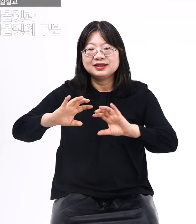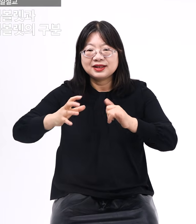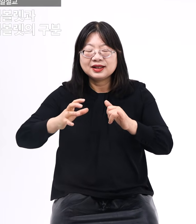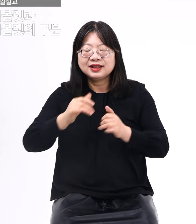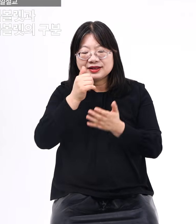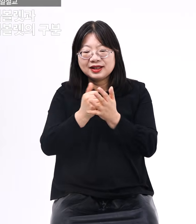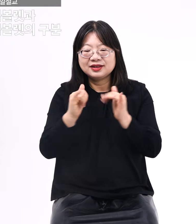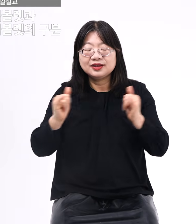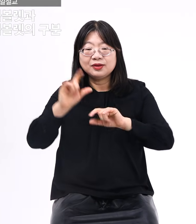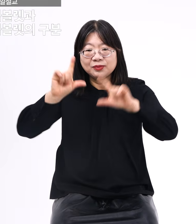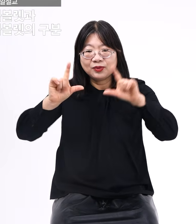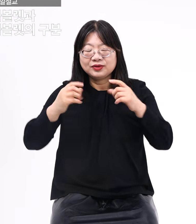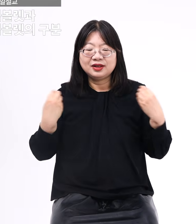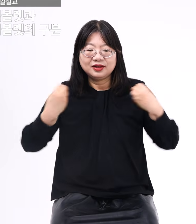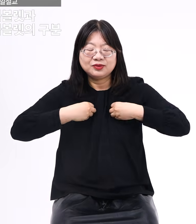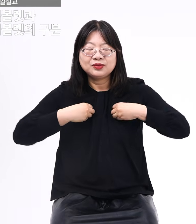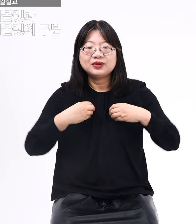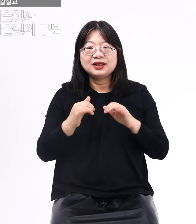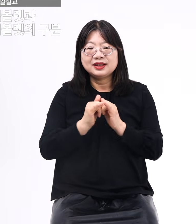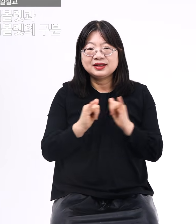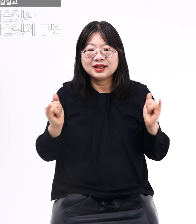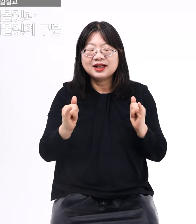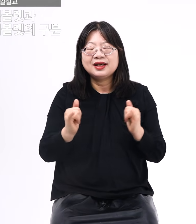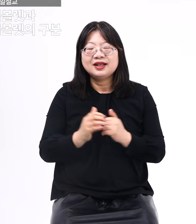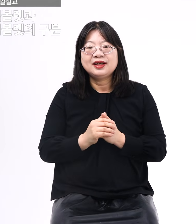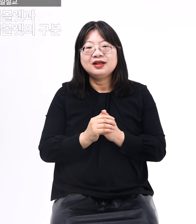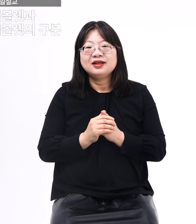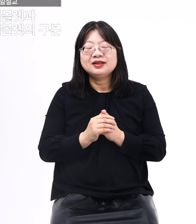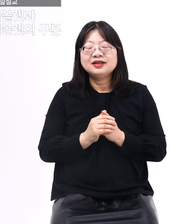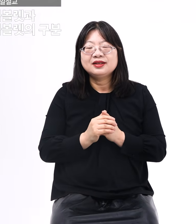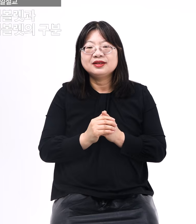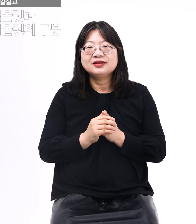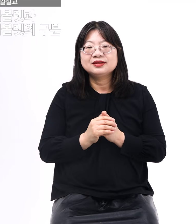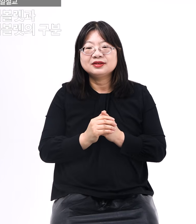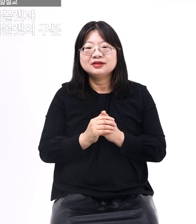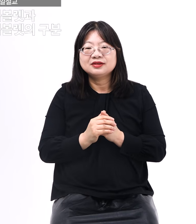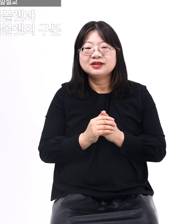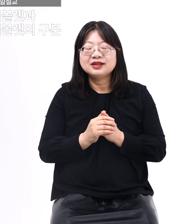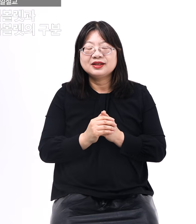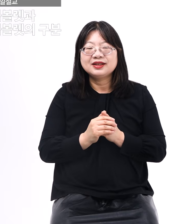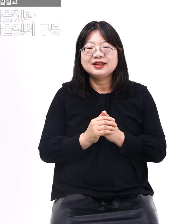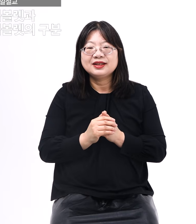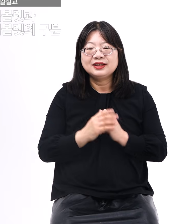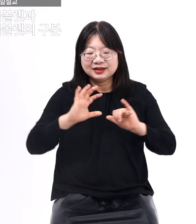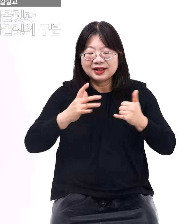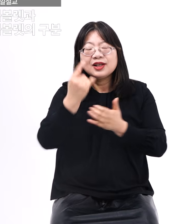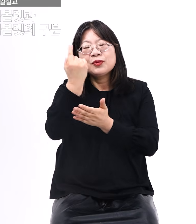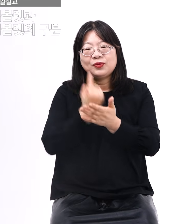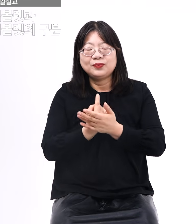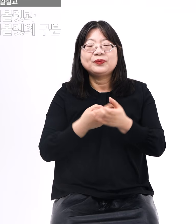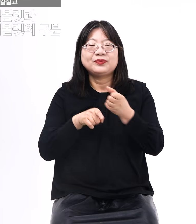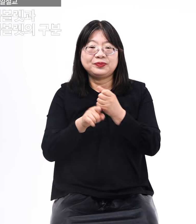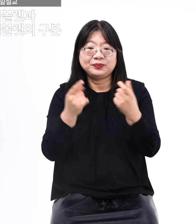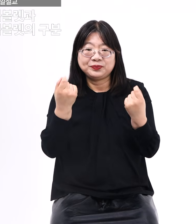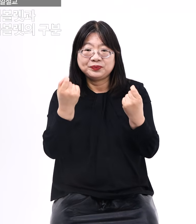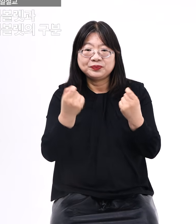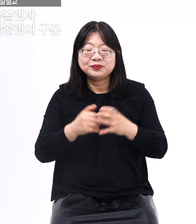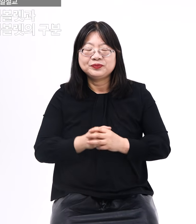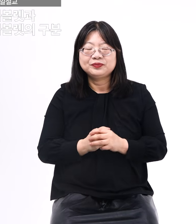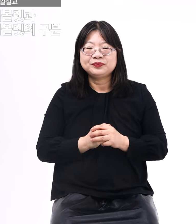입으시고 인간의 구차한 시간 속에서 오신 중요한 이유입니다.